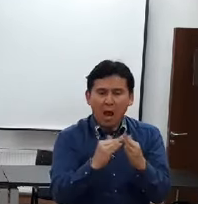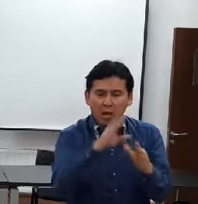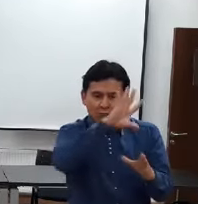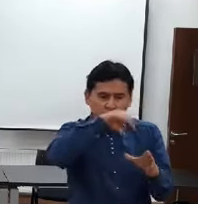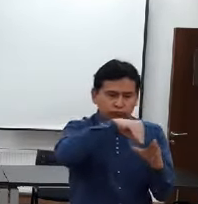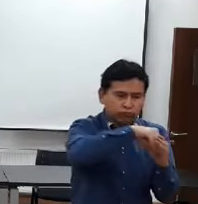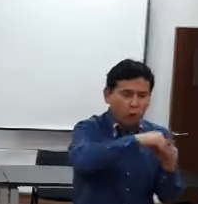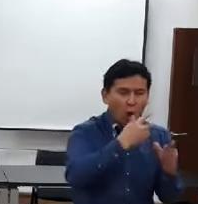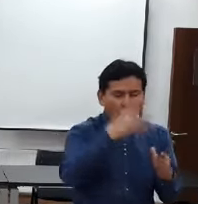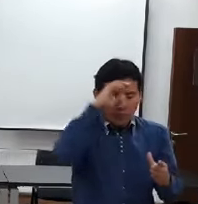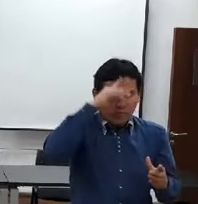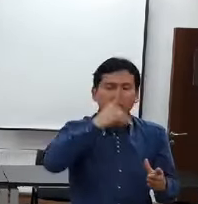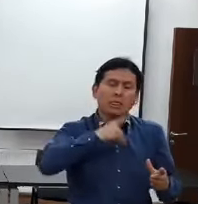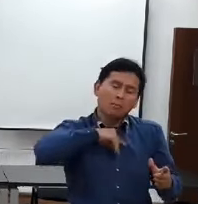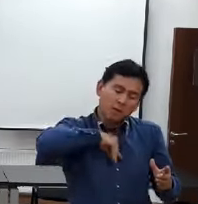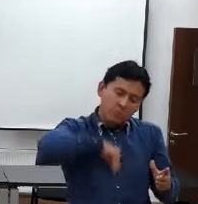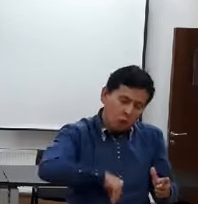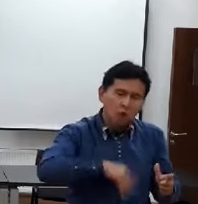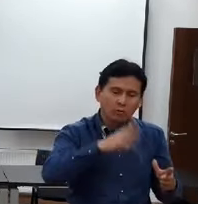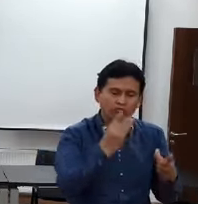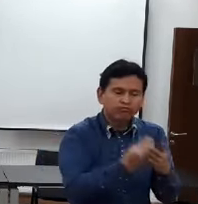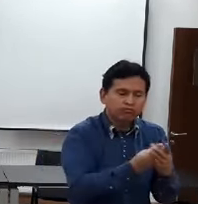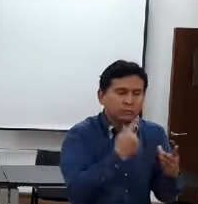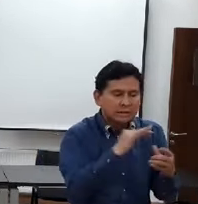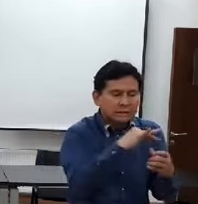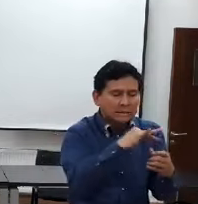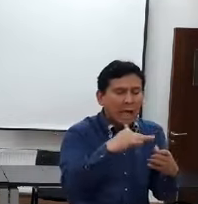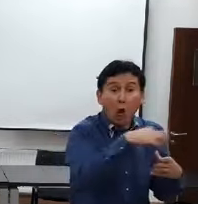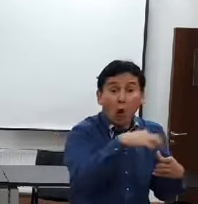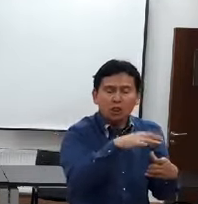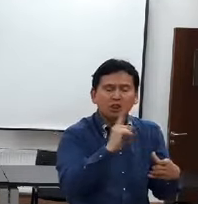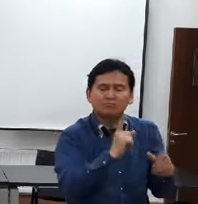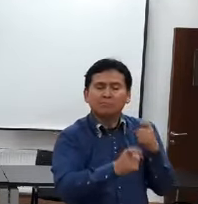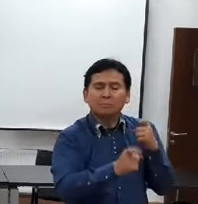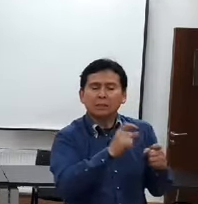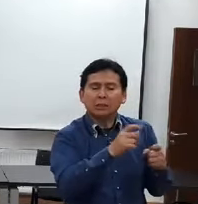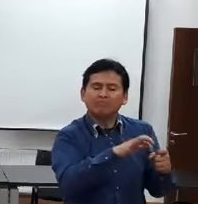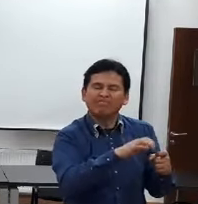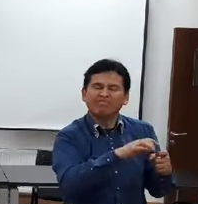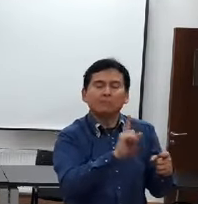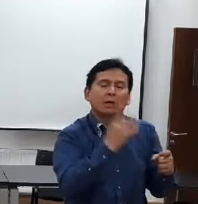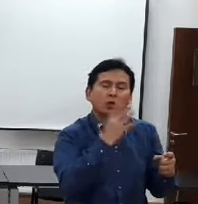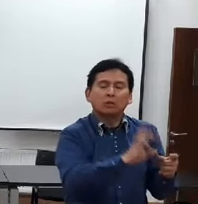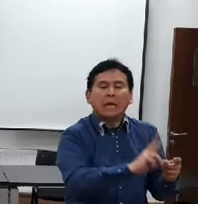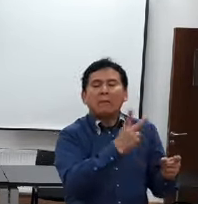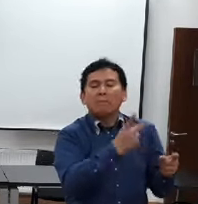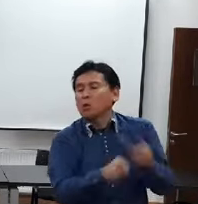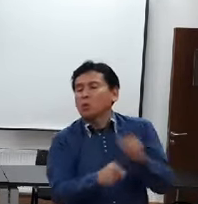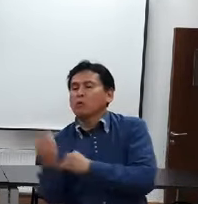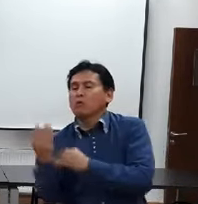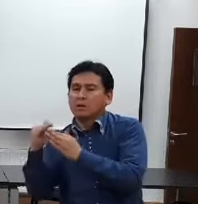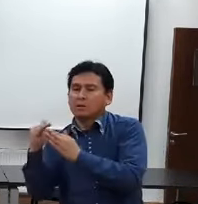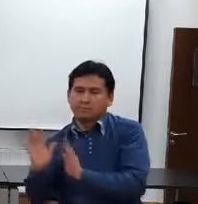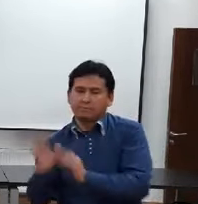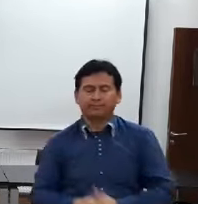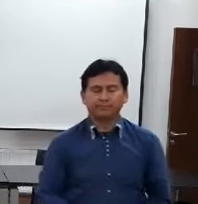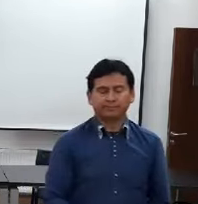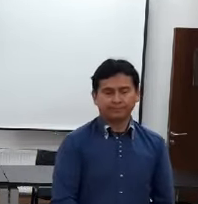inmunodeprimidos que vivan en la casa no generen las condiciones y pongan en riesgo a las demás personas muchas gracias